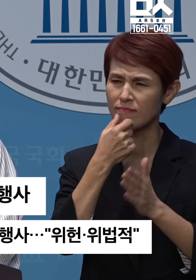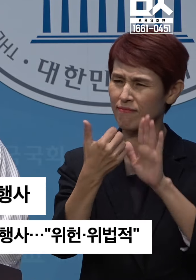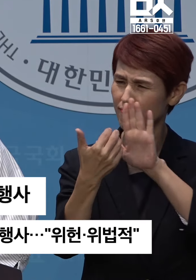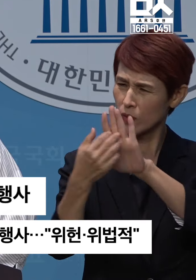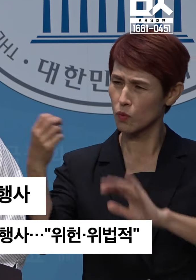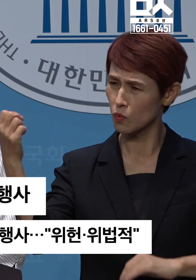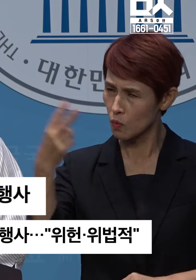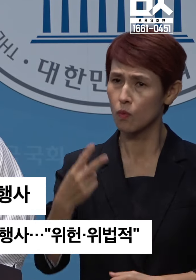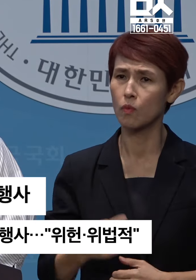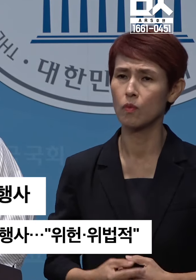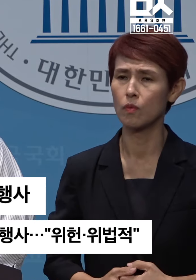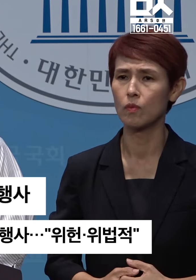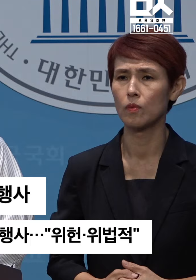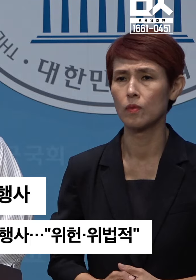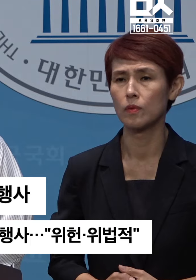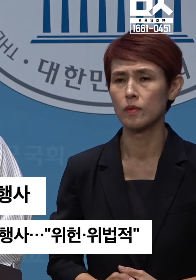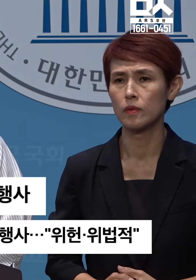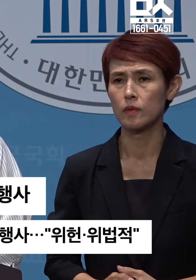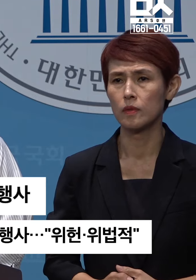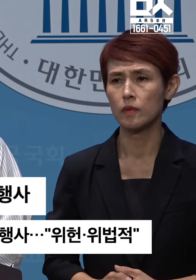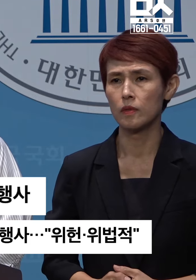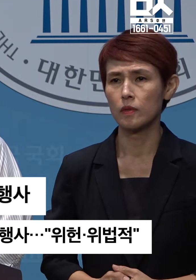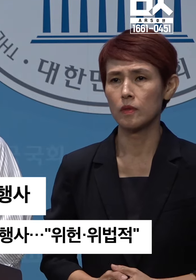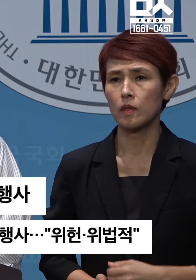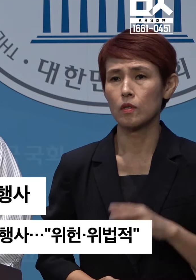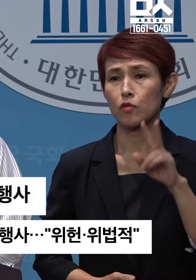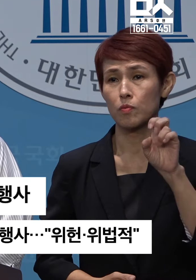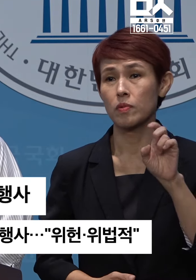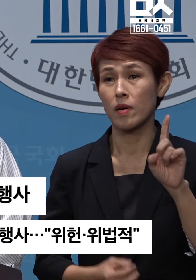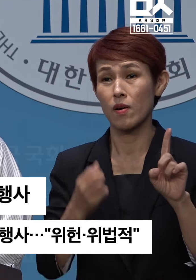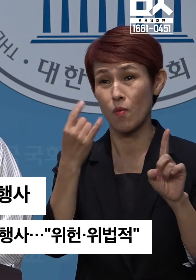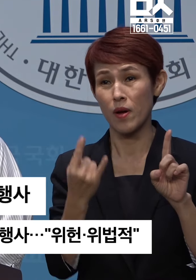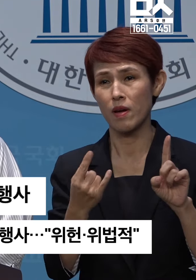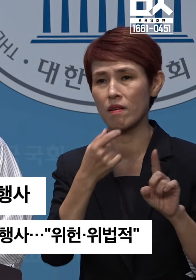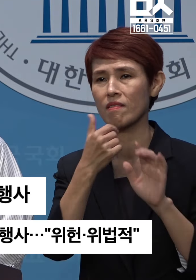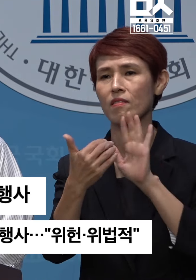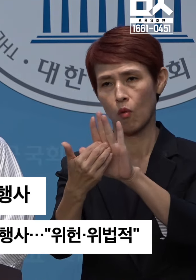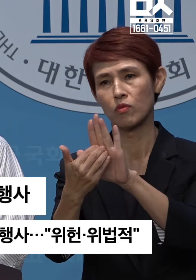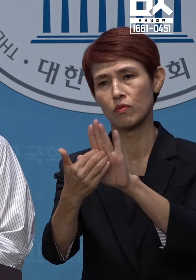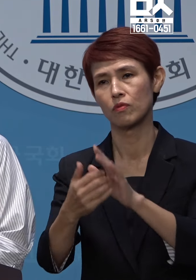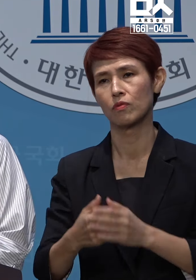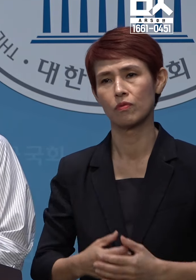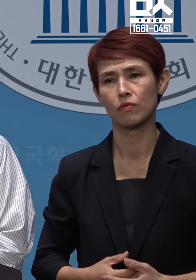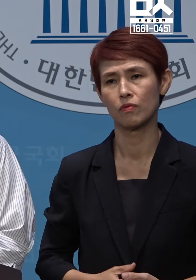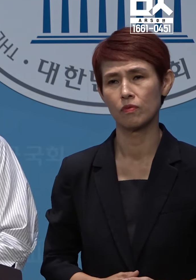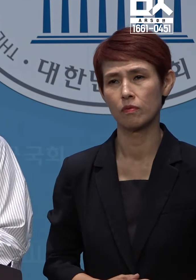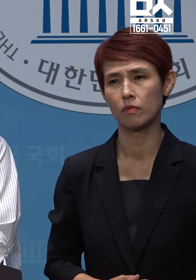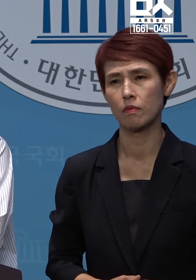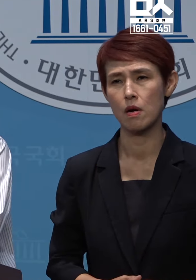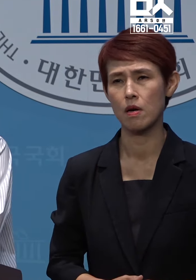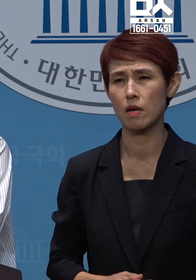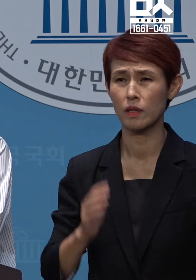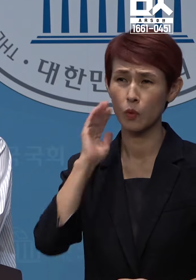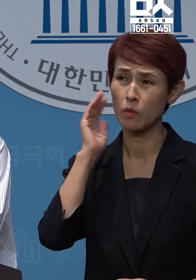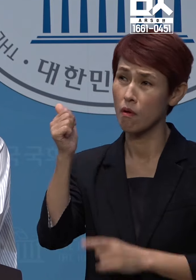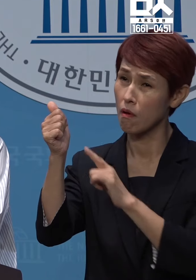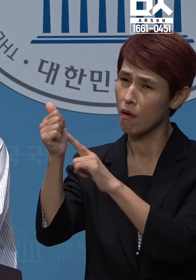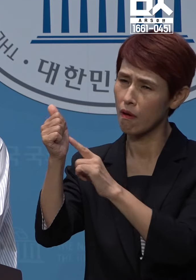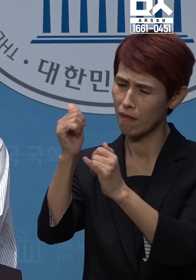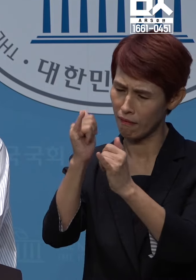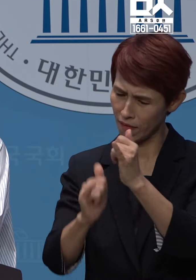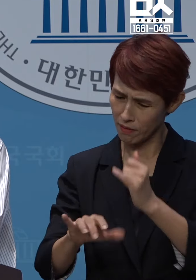거부권을 행사했습니다 번째 거부권 있니다 이런 대통령은